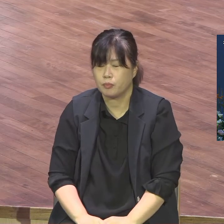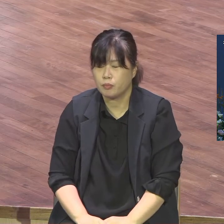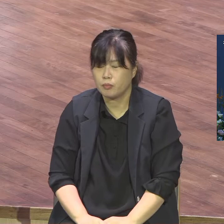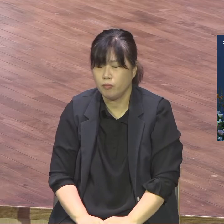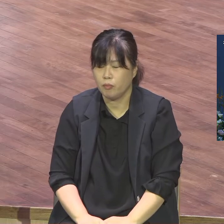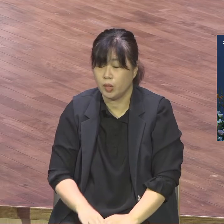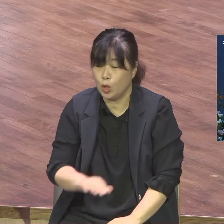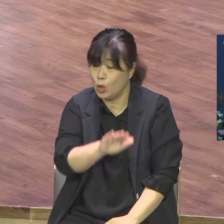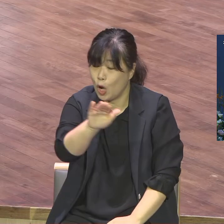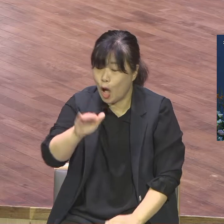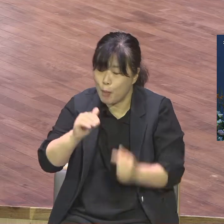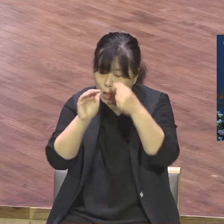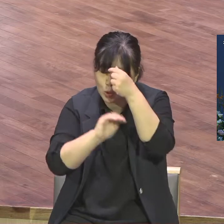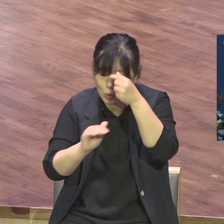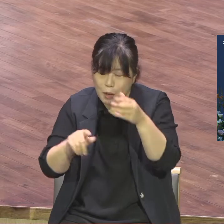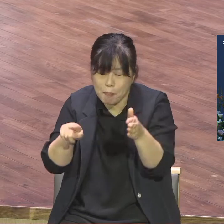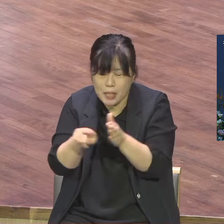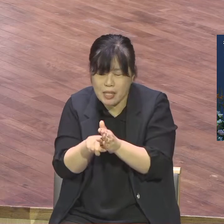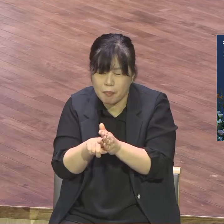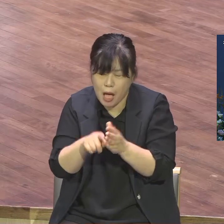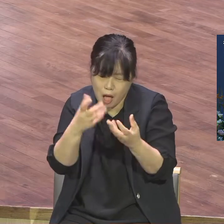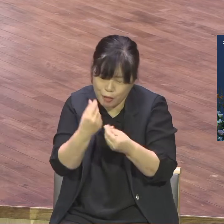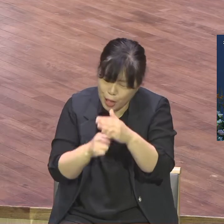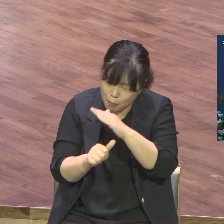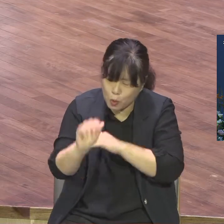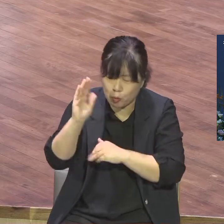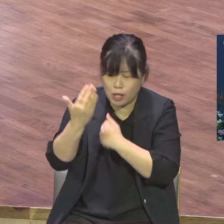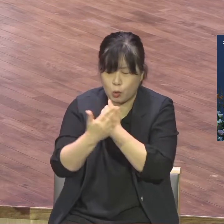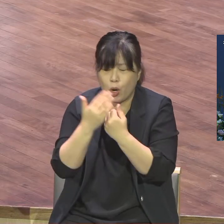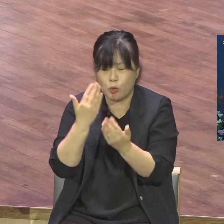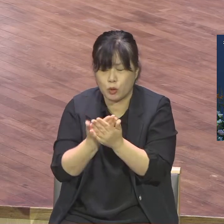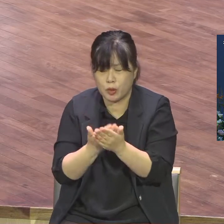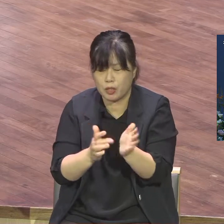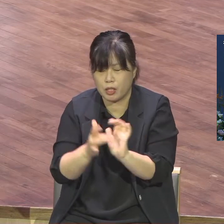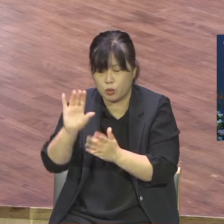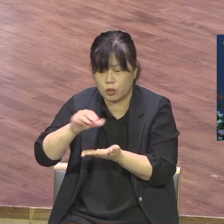이 모델들이 다 되게 하여 주옵소서. 예수의 이름